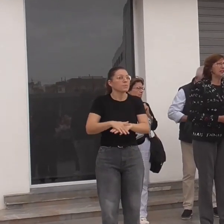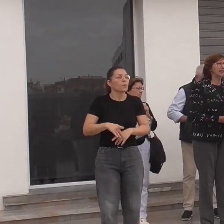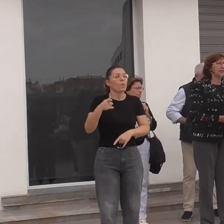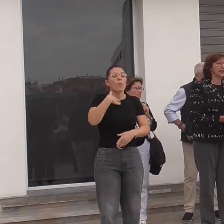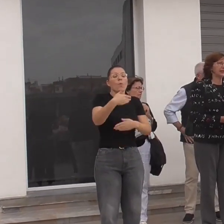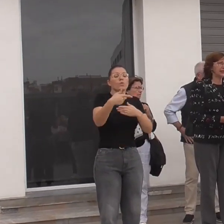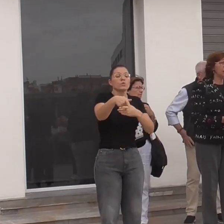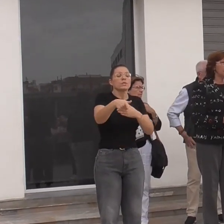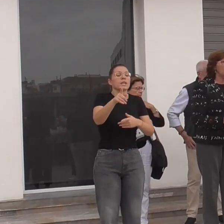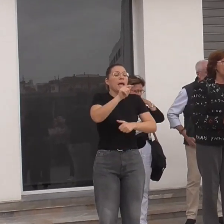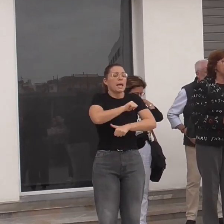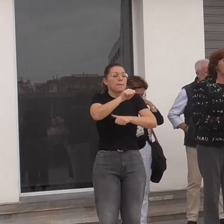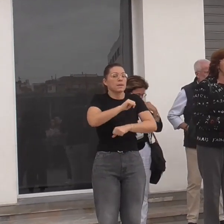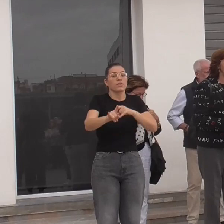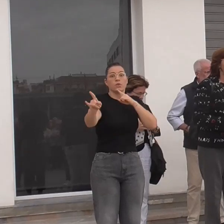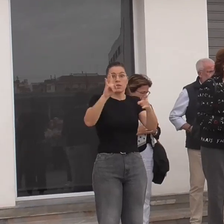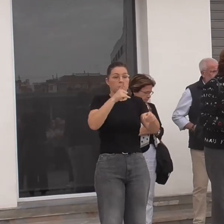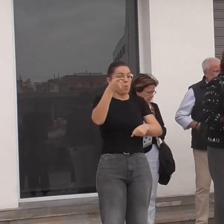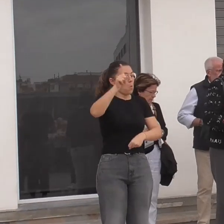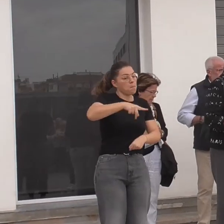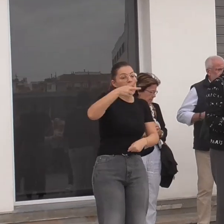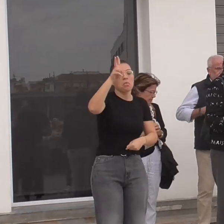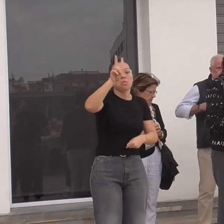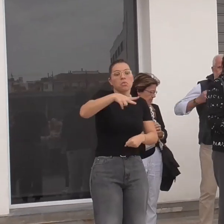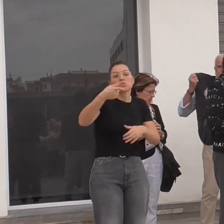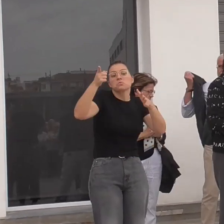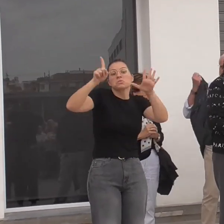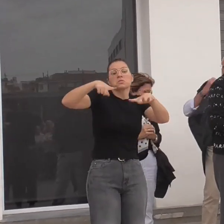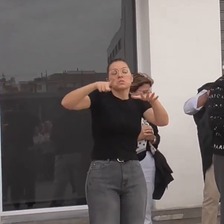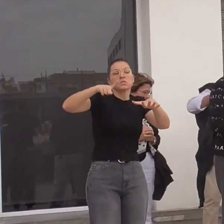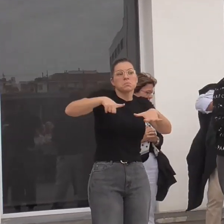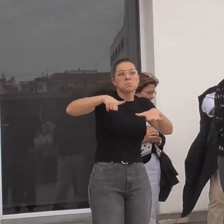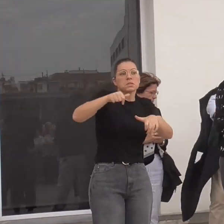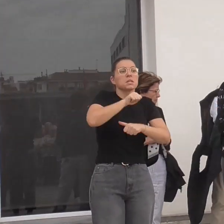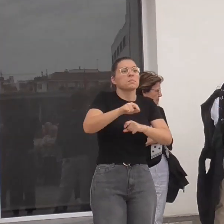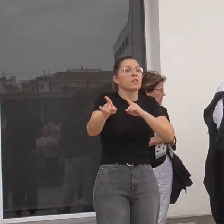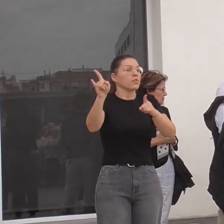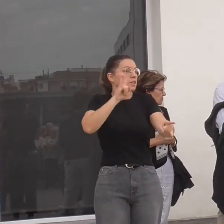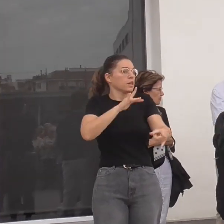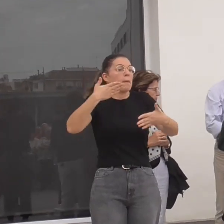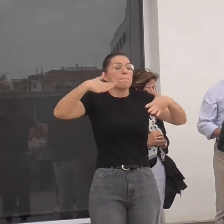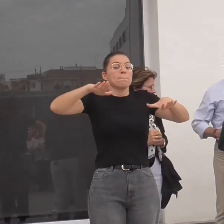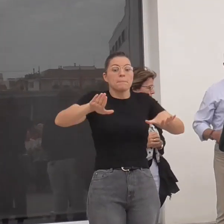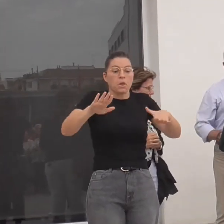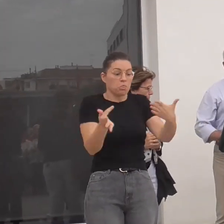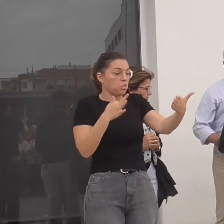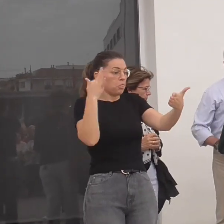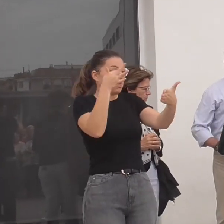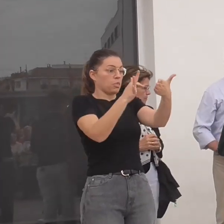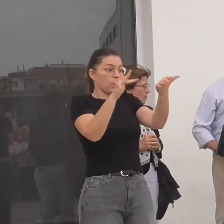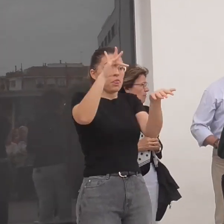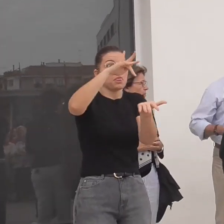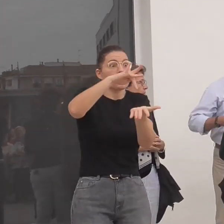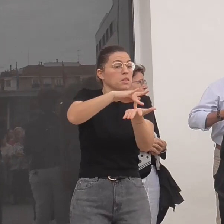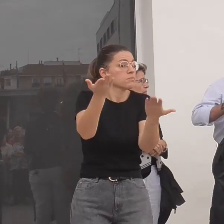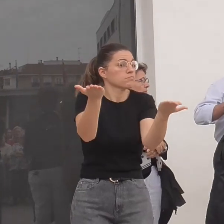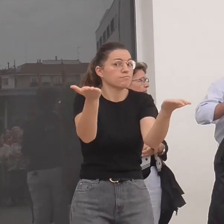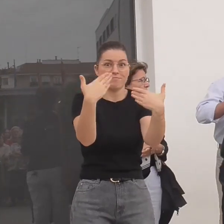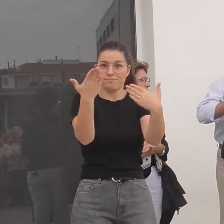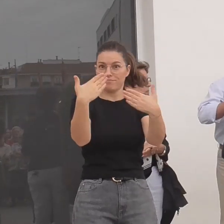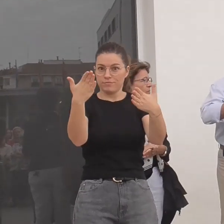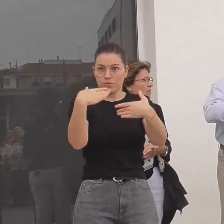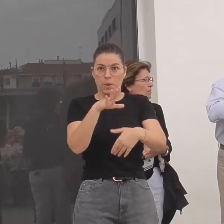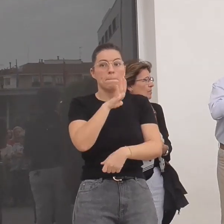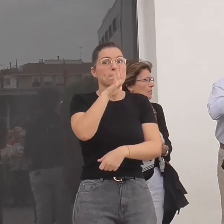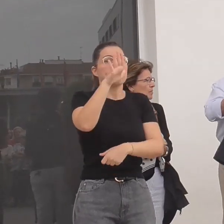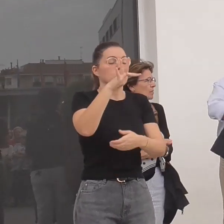tú estás pendiente de que te llamen, puedes estar un mes o dos o seis, pero tú no tienes una cita programada. Y